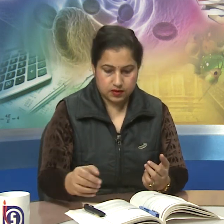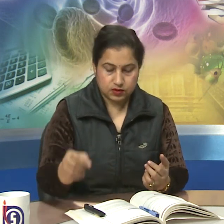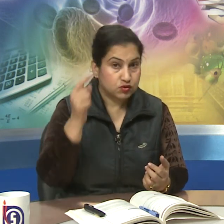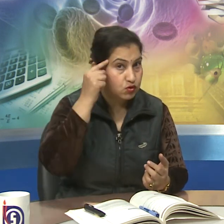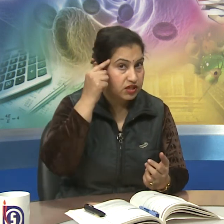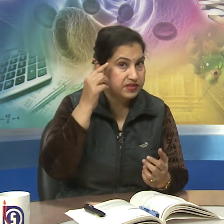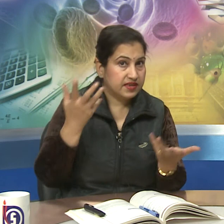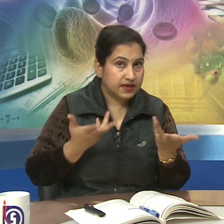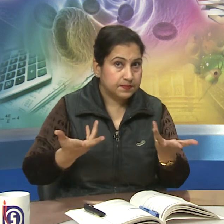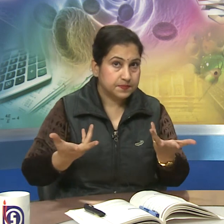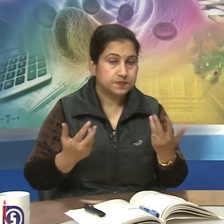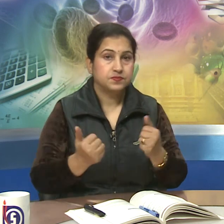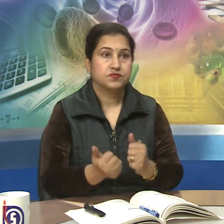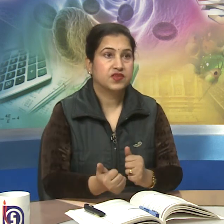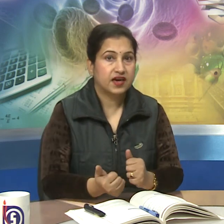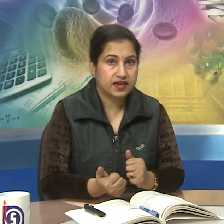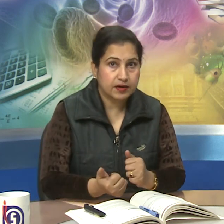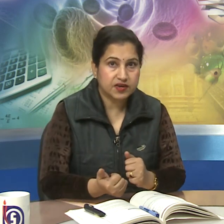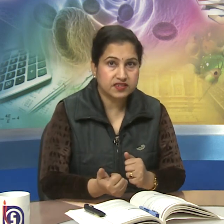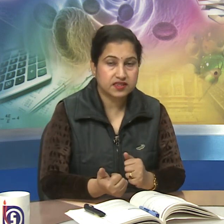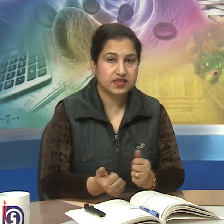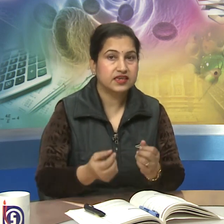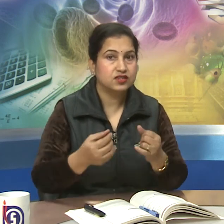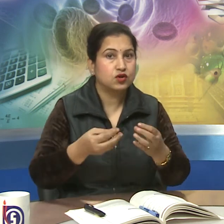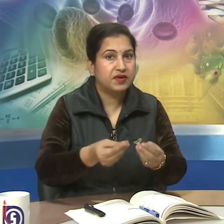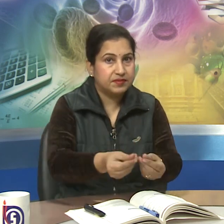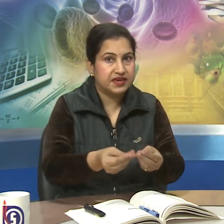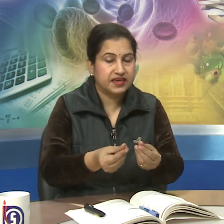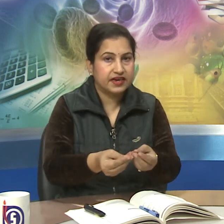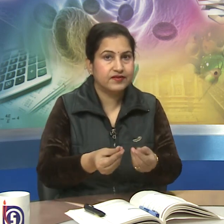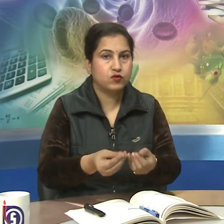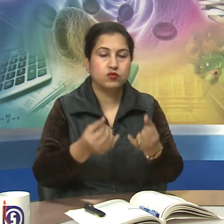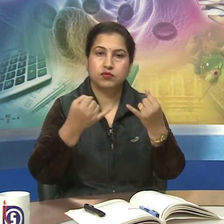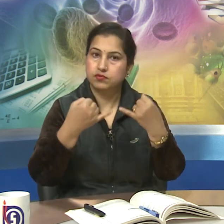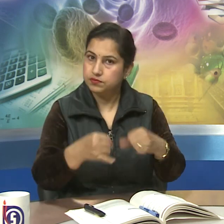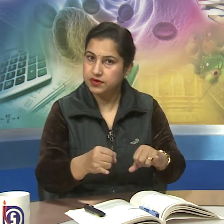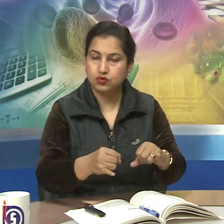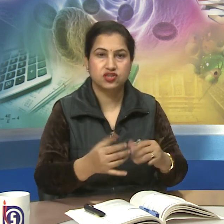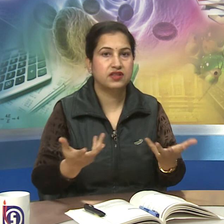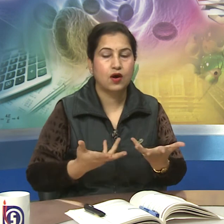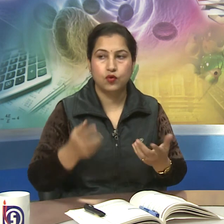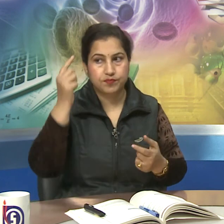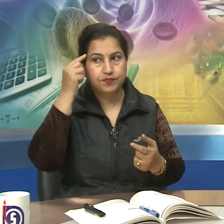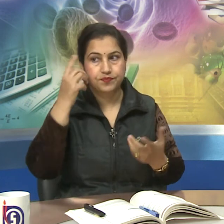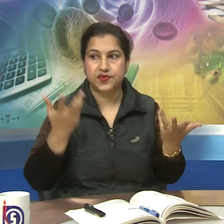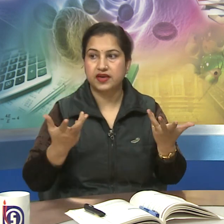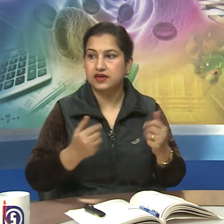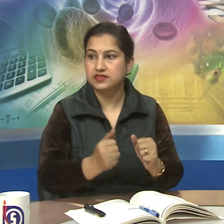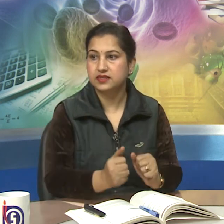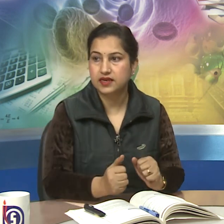है तो सोचकर बताइए क्या-क्या हम कर सकते हैं कि जो हमारी मिट्टी है वह प्रदूषित न हो क्या कर सकते